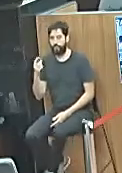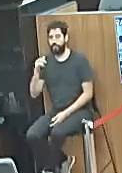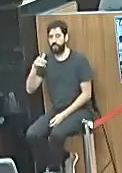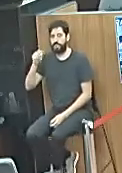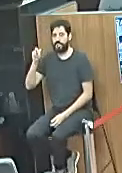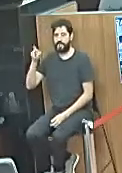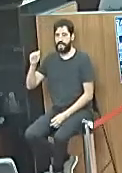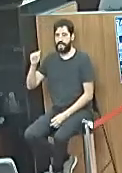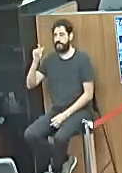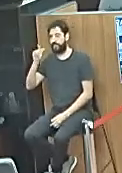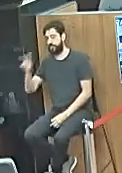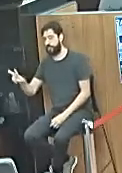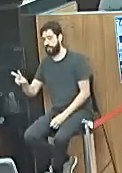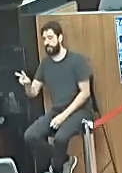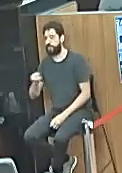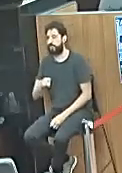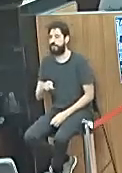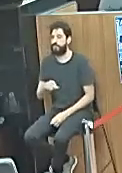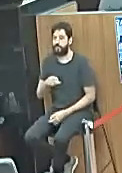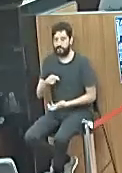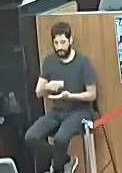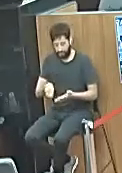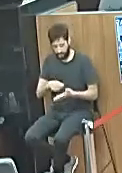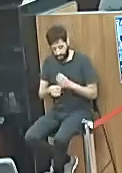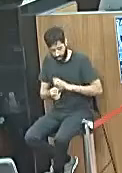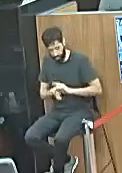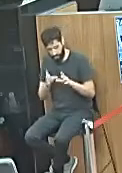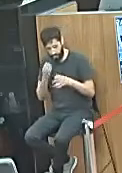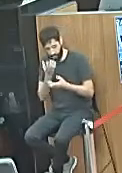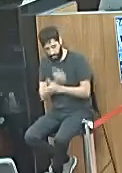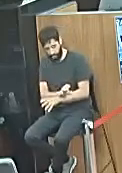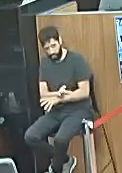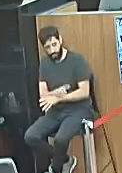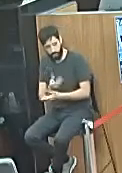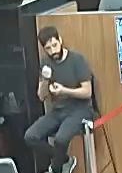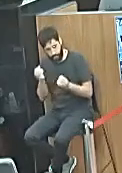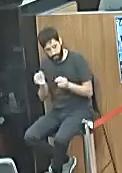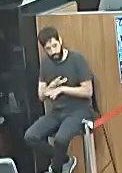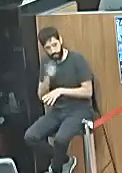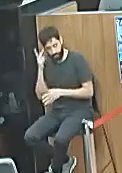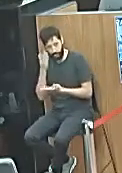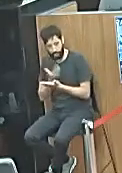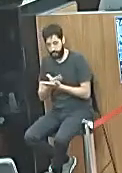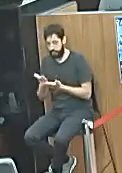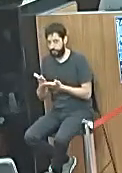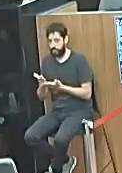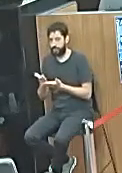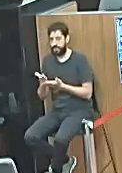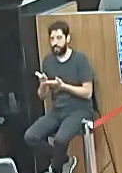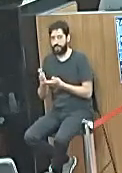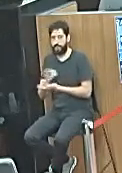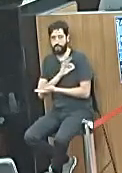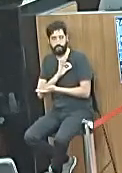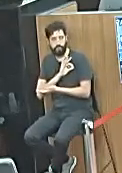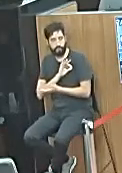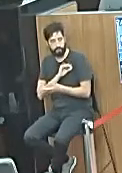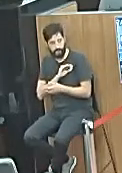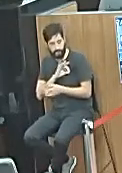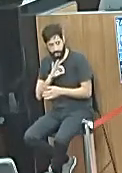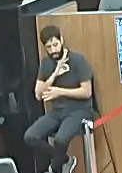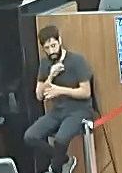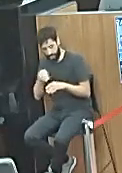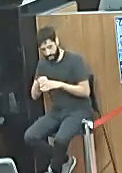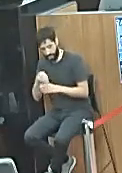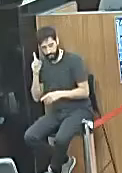valadares escrevo os aprovados no concurso e prontos para iniciar acadepol as delegacias minas gerais